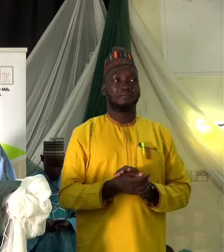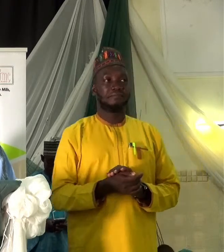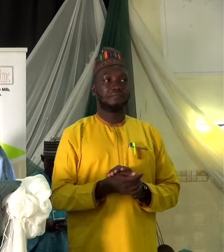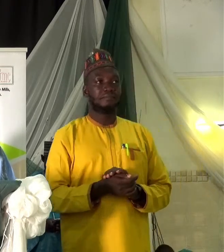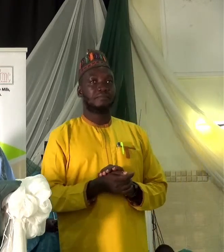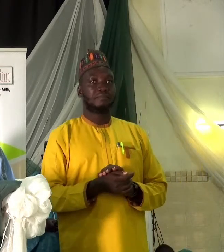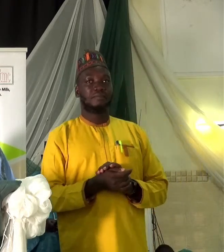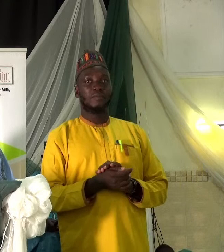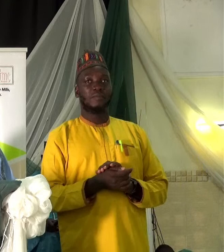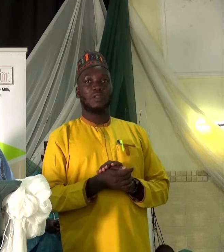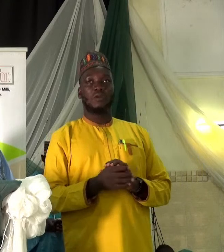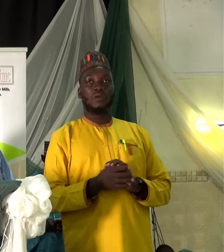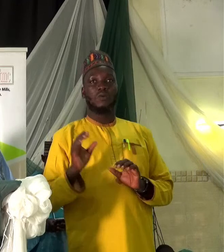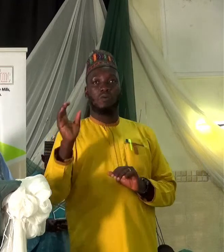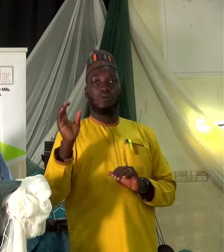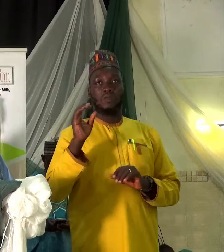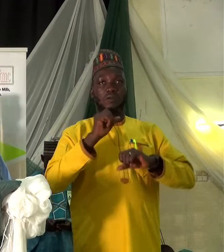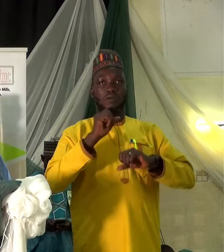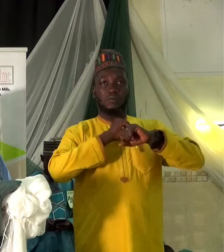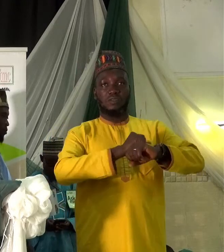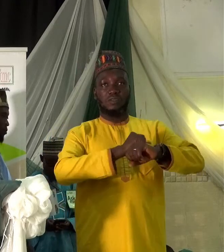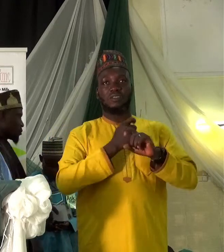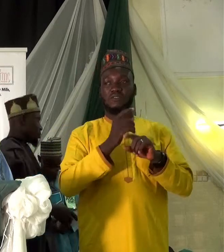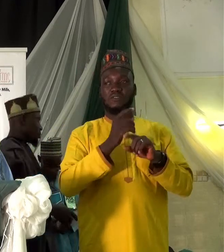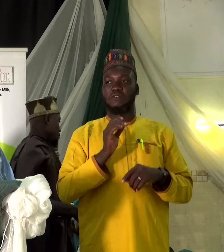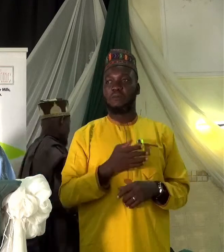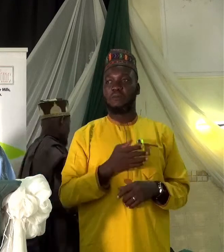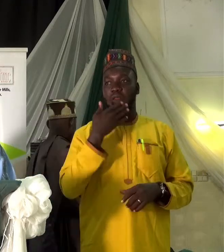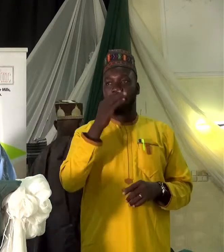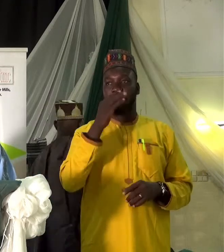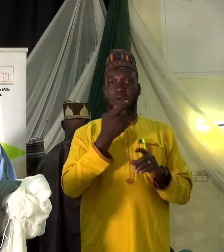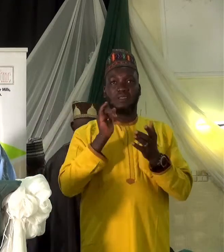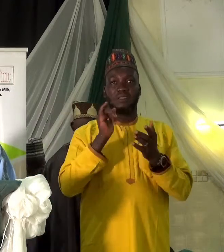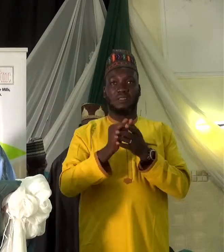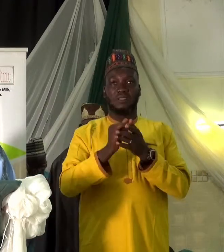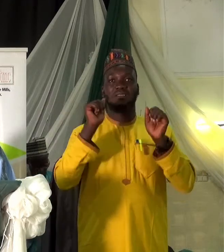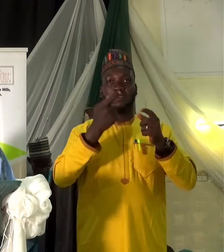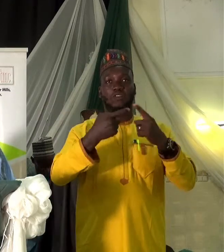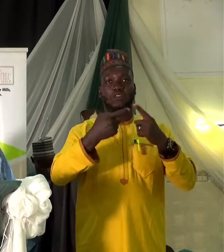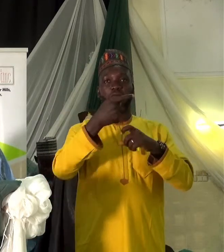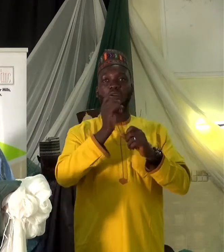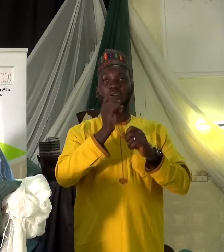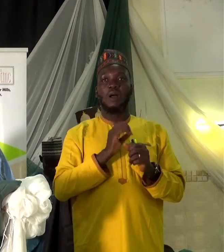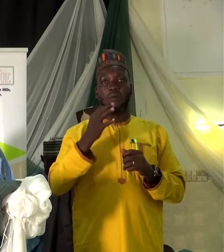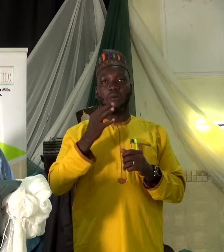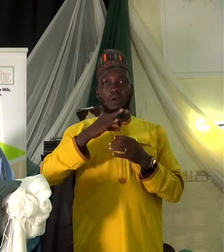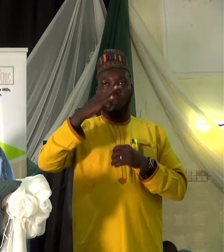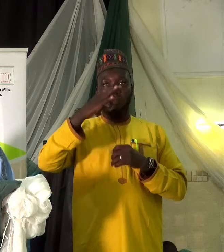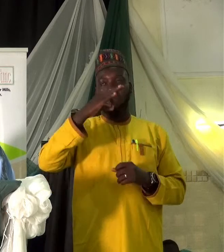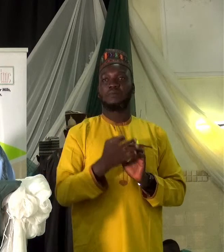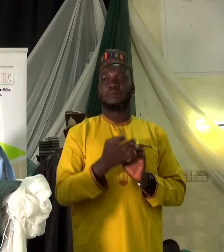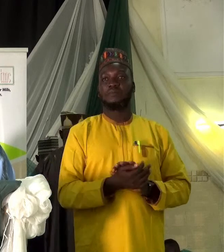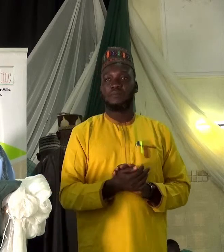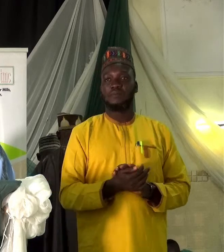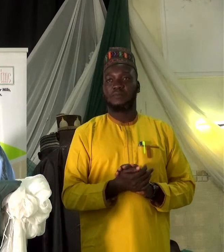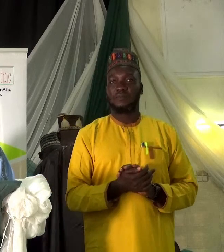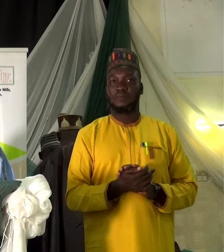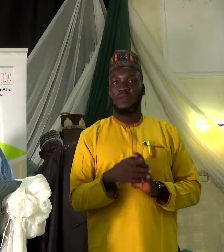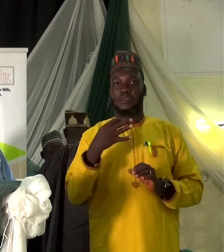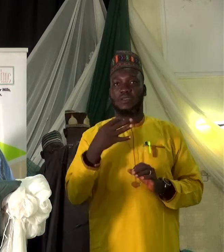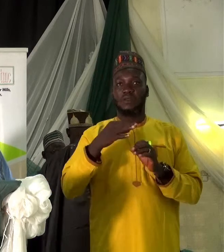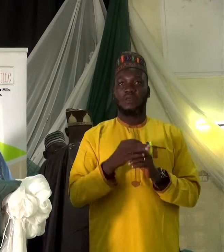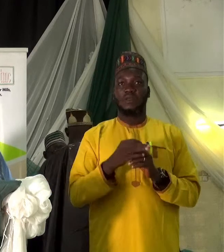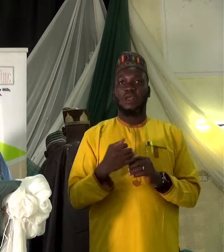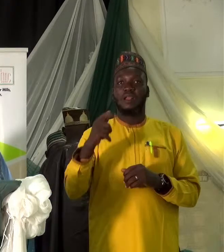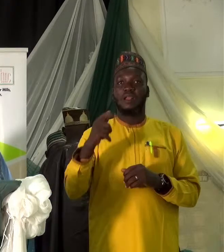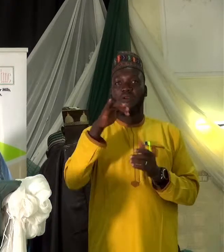ونعوذ بالله من شرور أنفسنا ومن سيئات أعمالنا من يهده